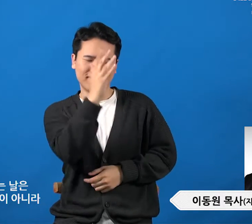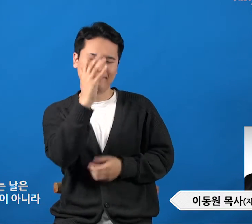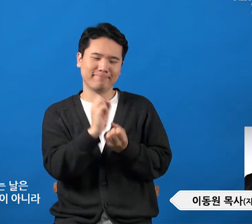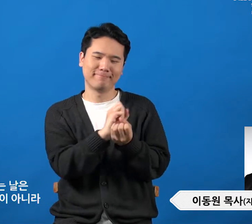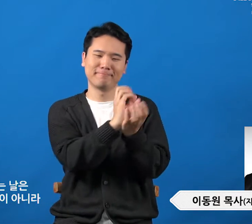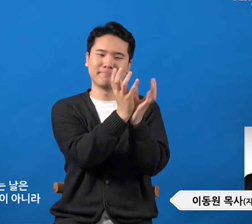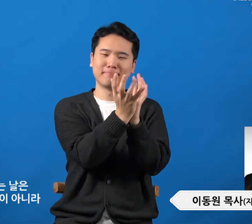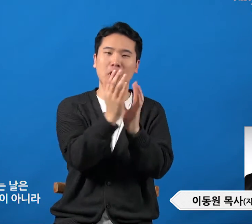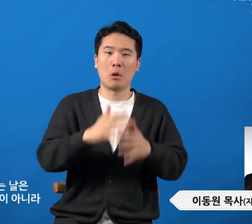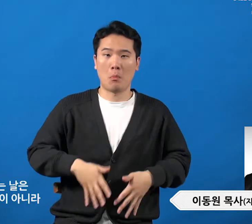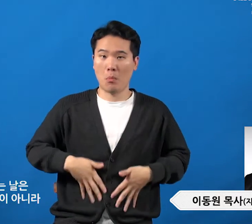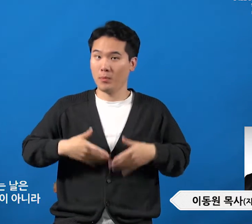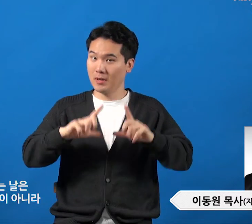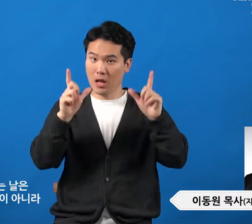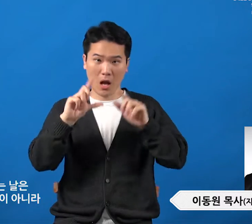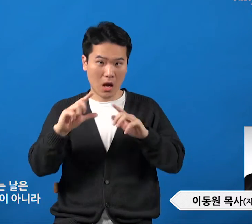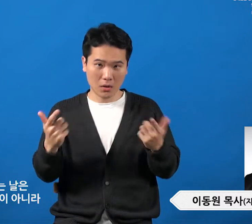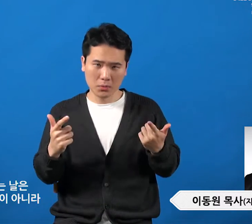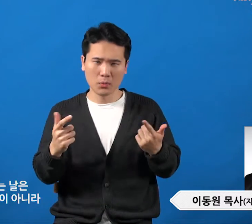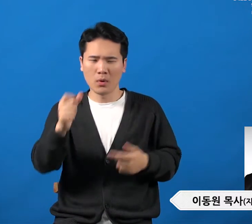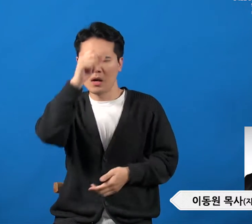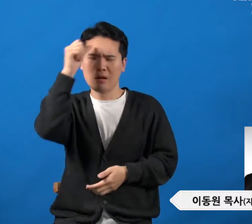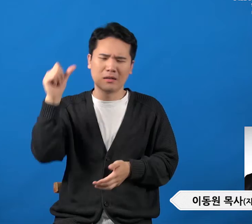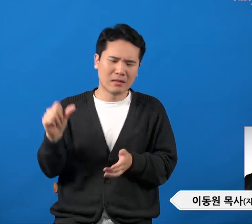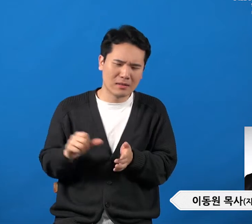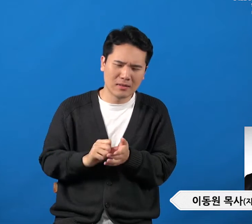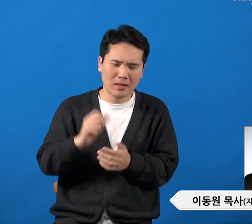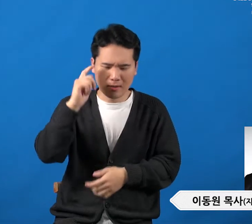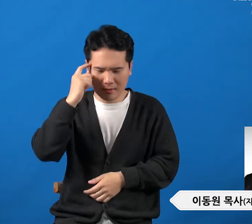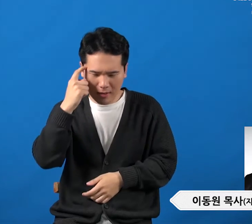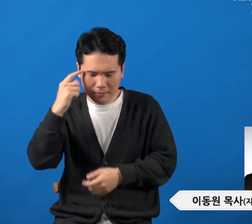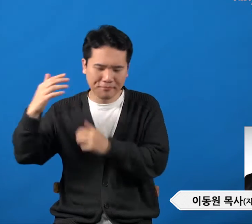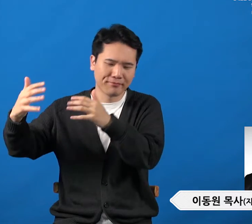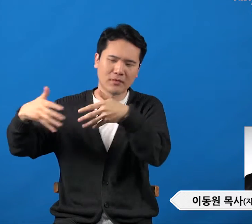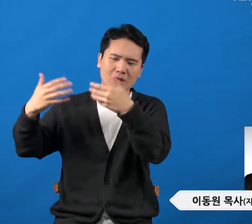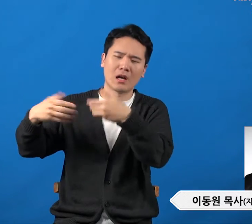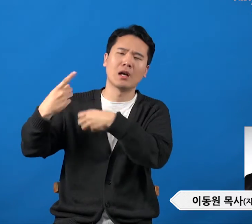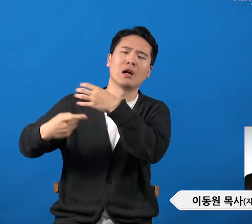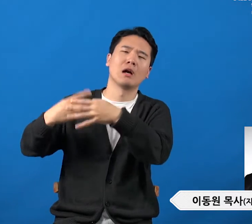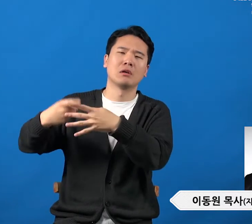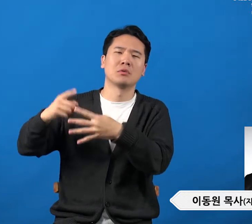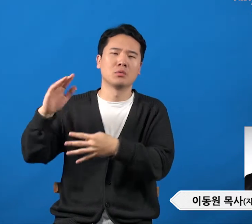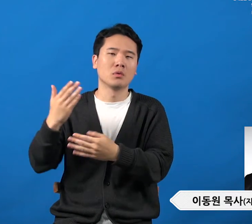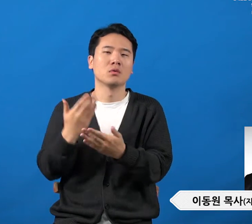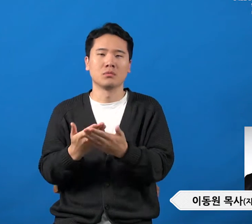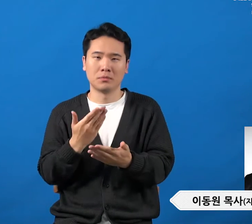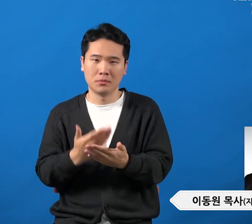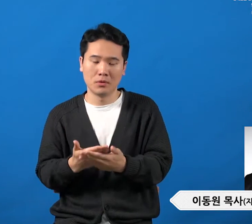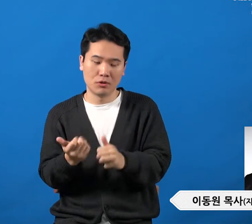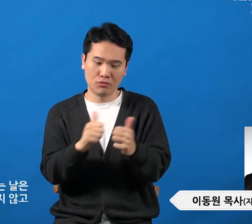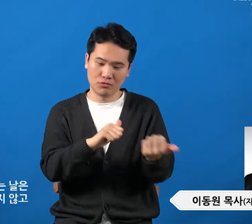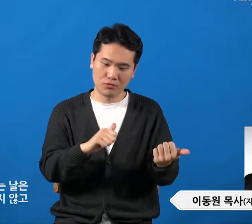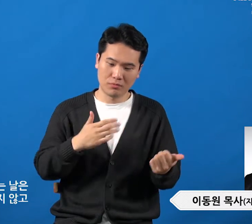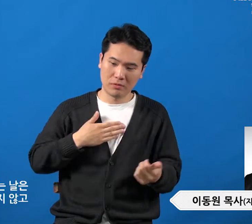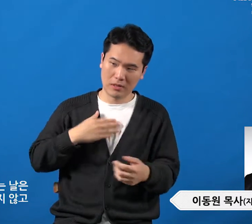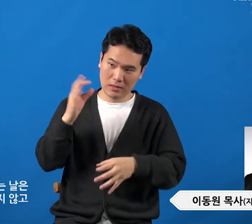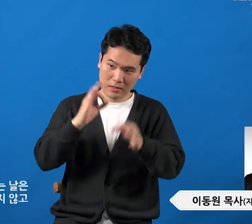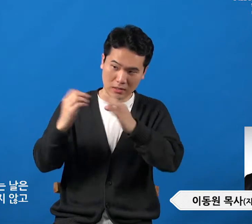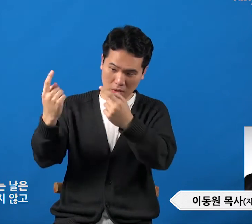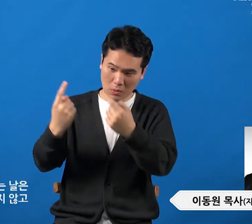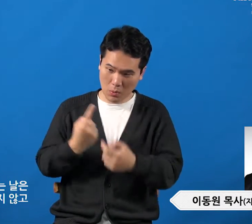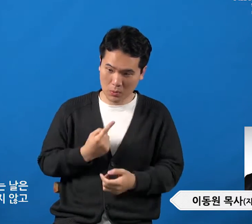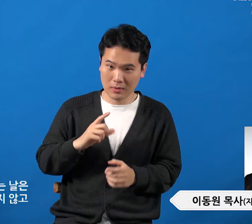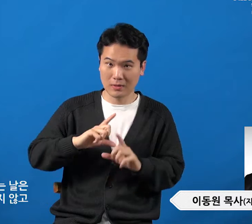아니라 인생을 생각하는 가을이 되게 하소서. 죽음이 나에게 찾아오는 날은